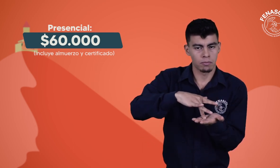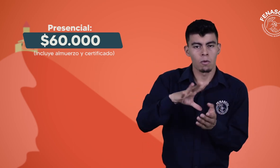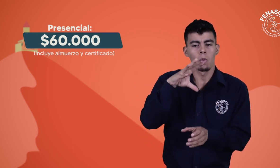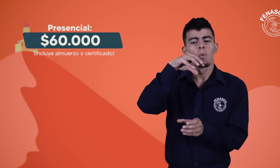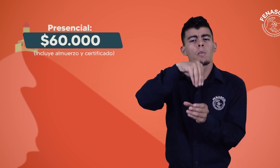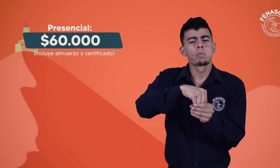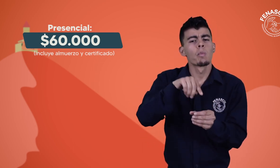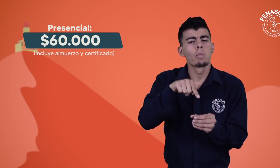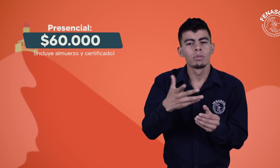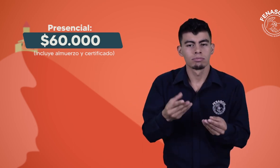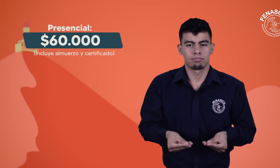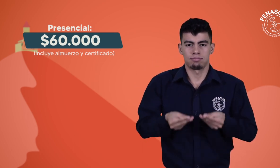y almuerzo